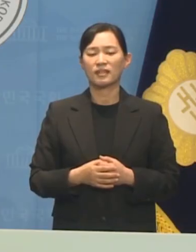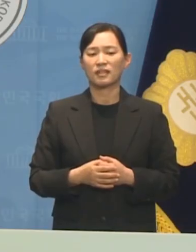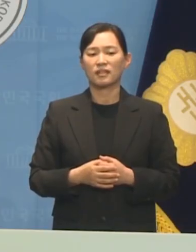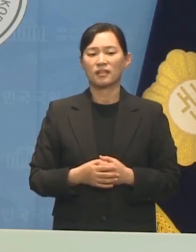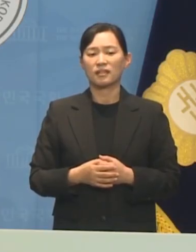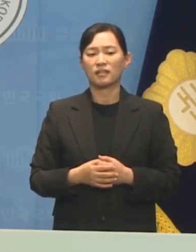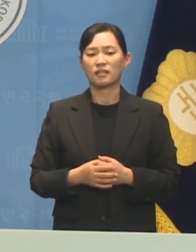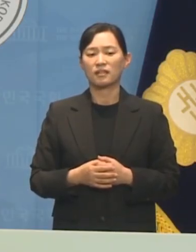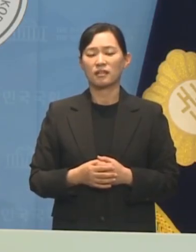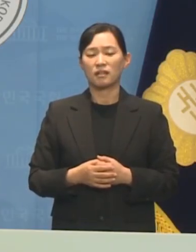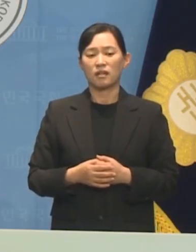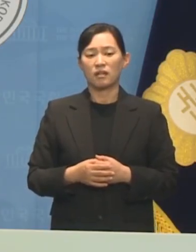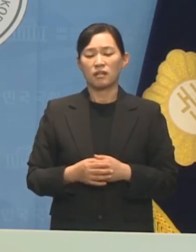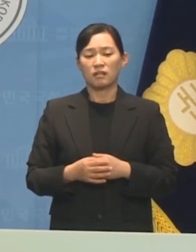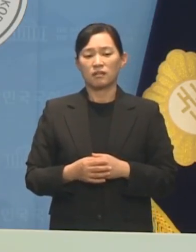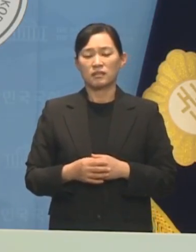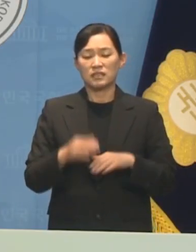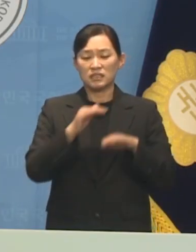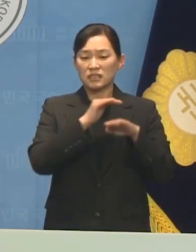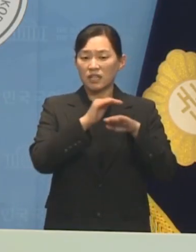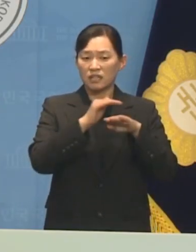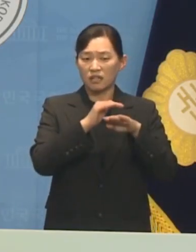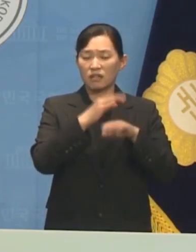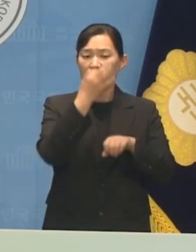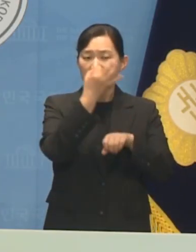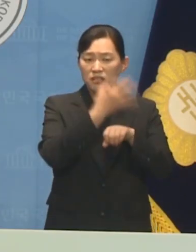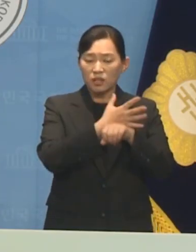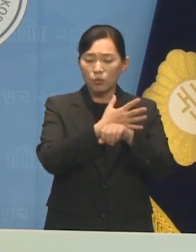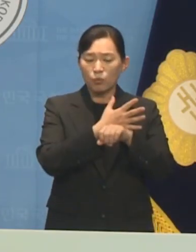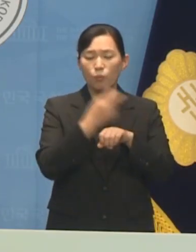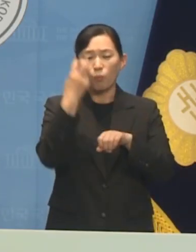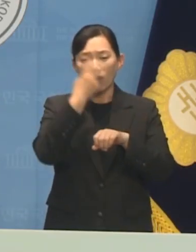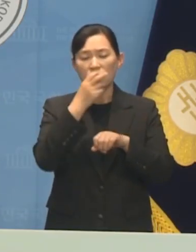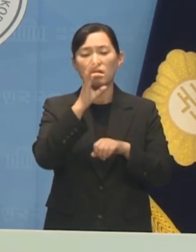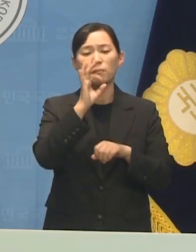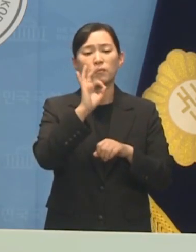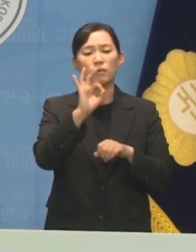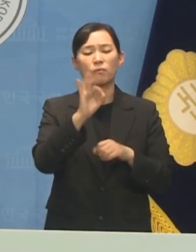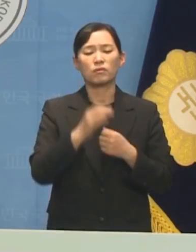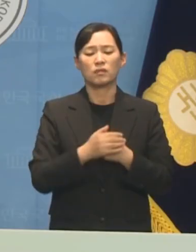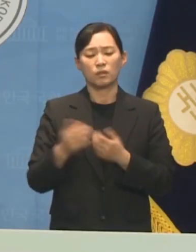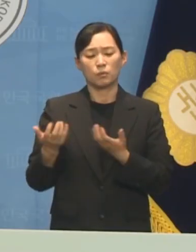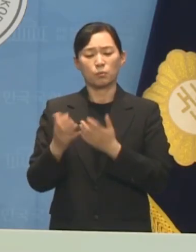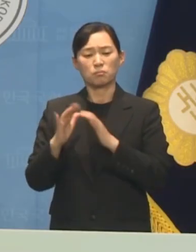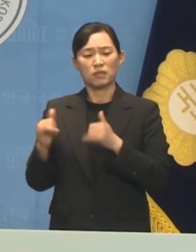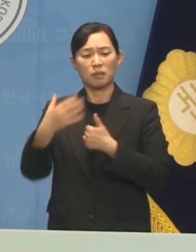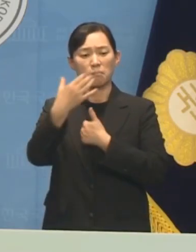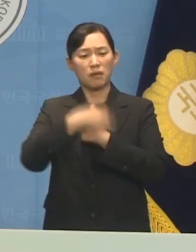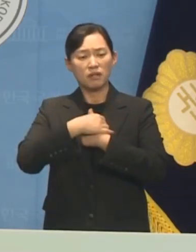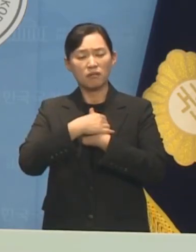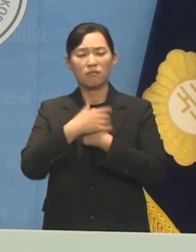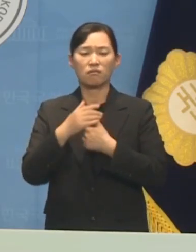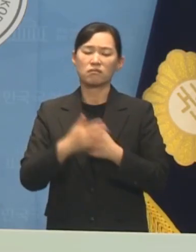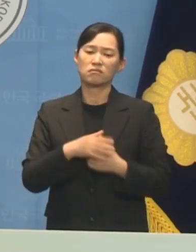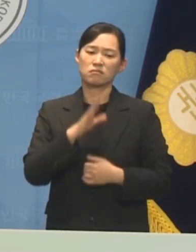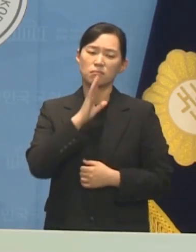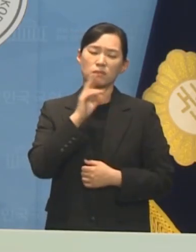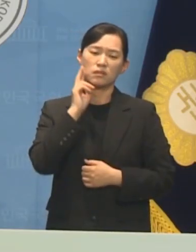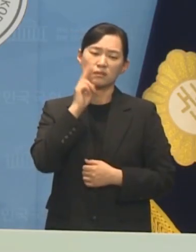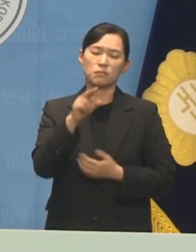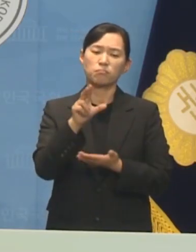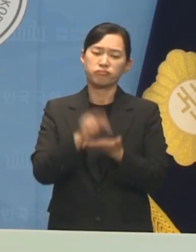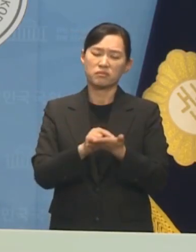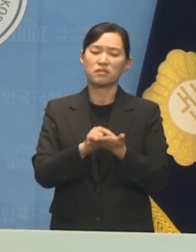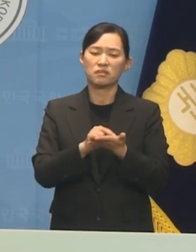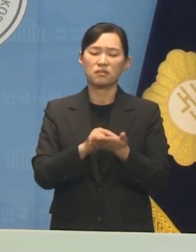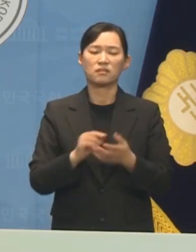판관비에 포함되어야 할 차량 구입과 유지 관리 비용을 노동자에게 전가하는 것은 심각한 문제가